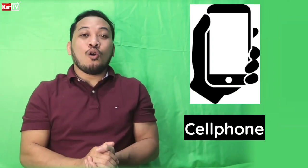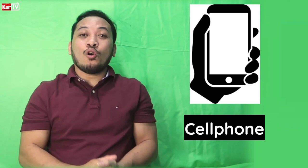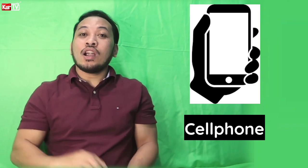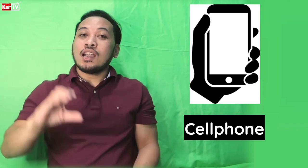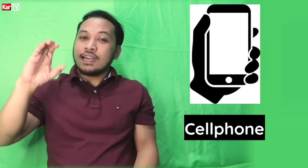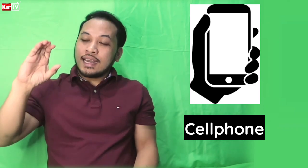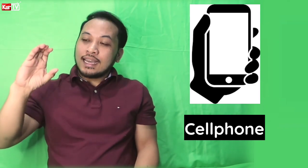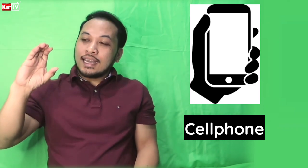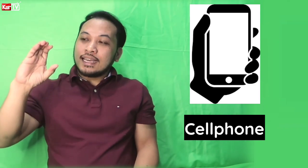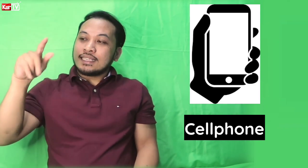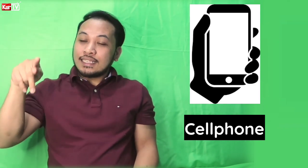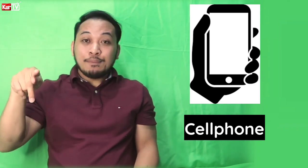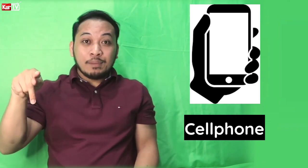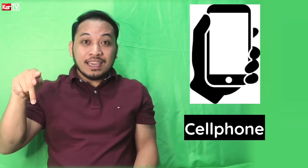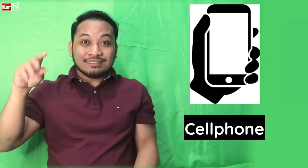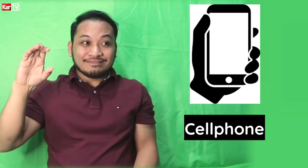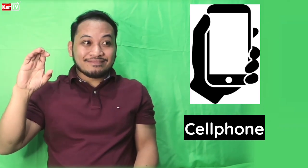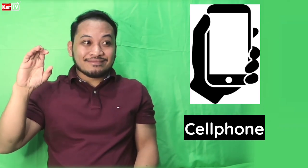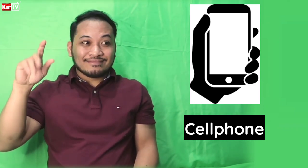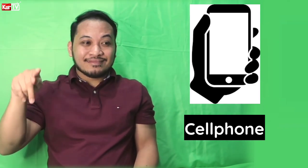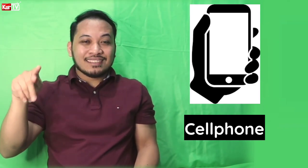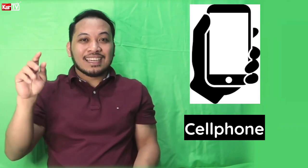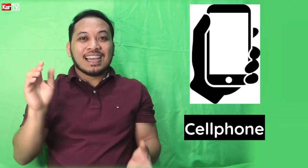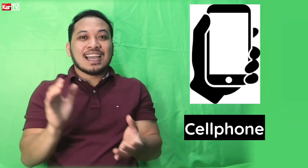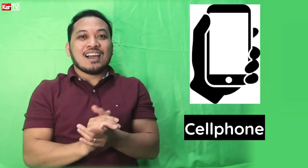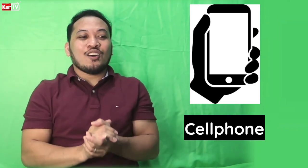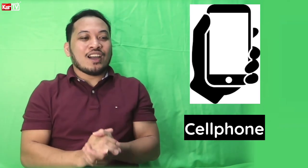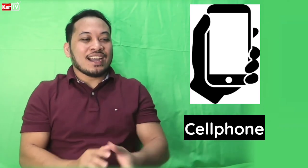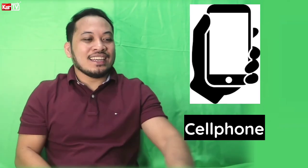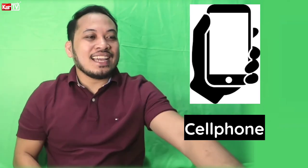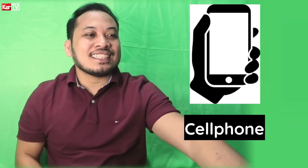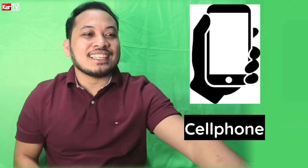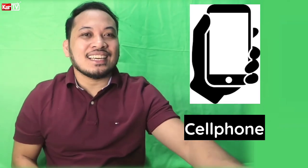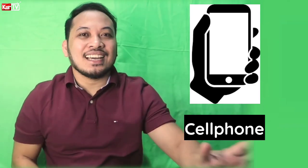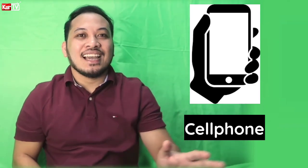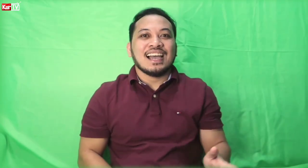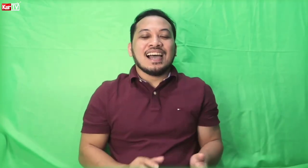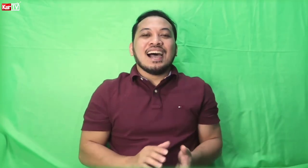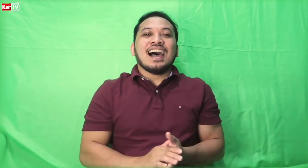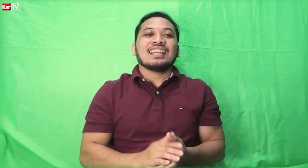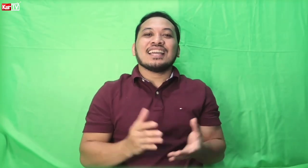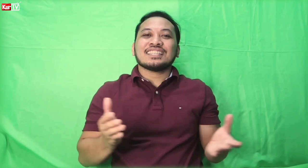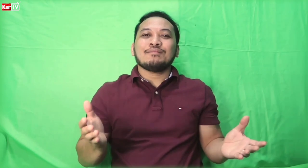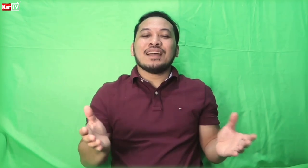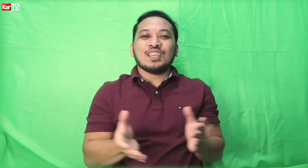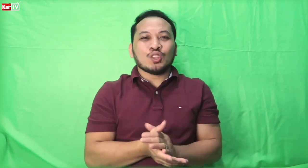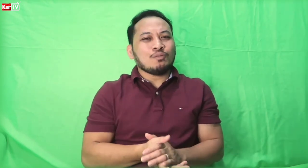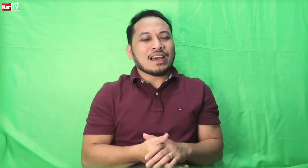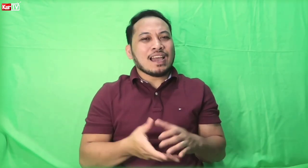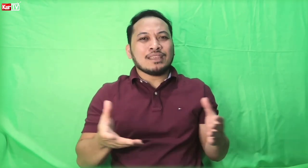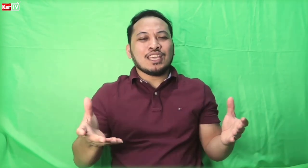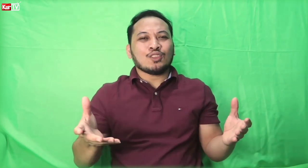or CP. Oh, ang next naman dito, marami ditong